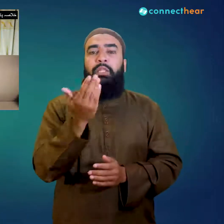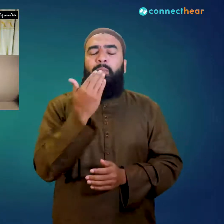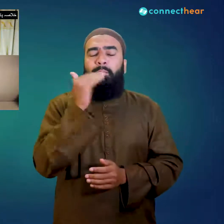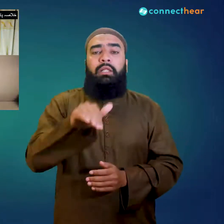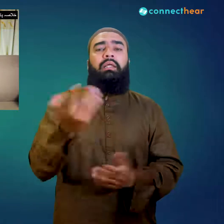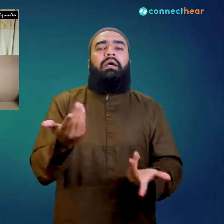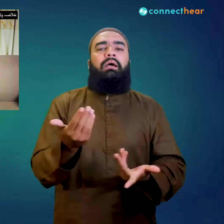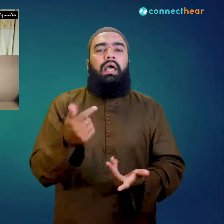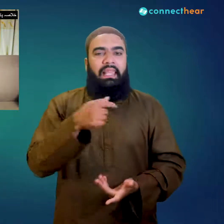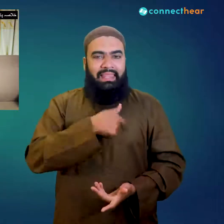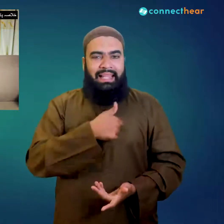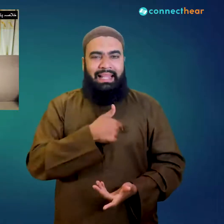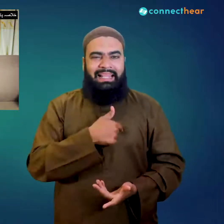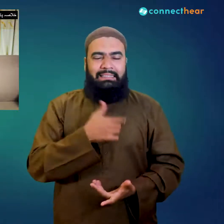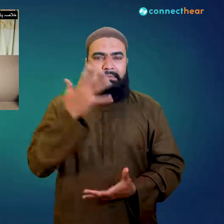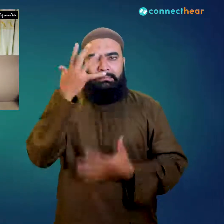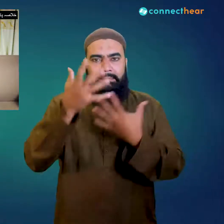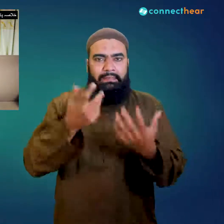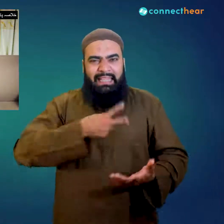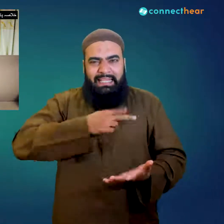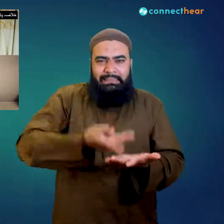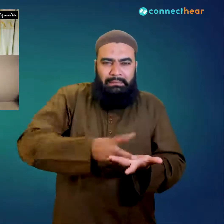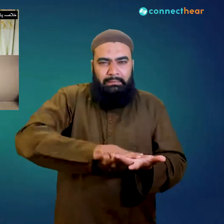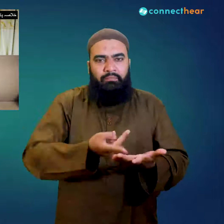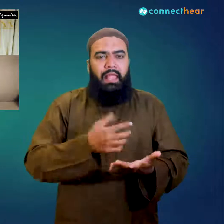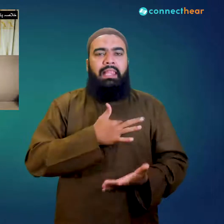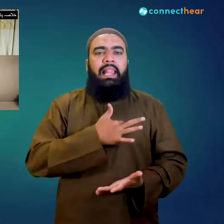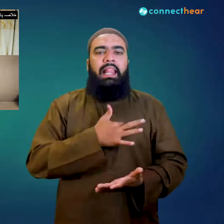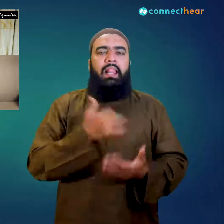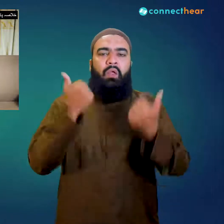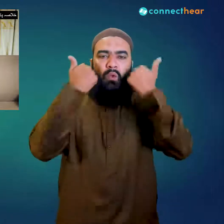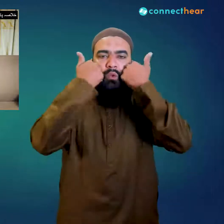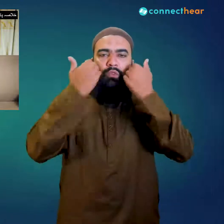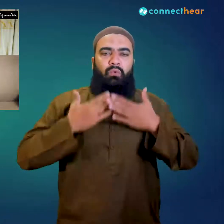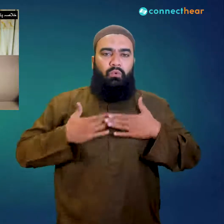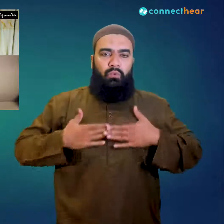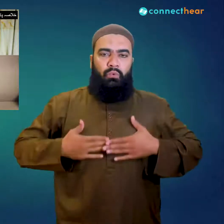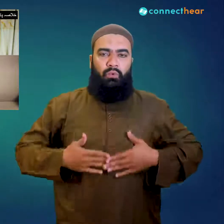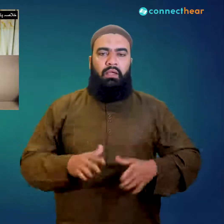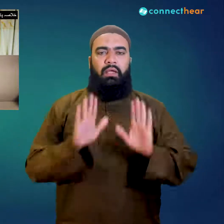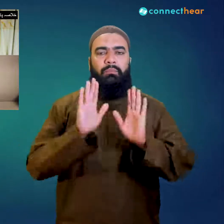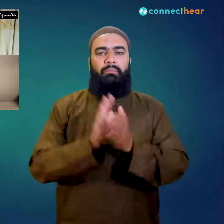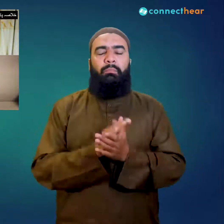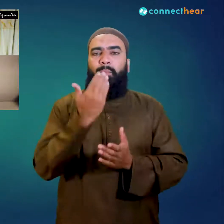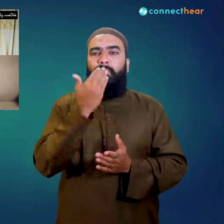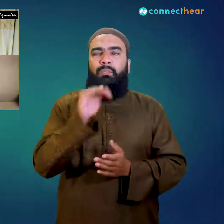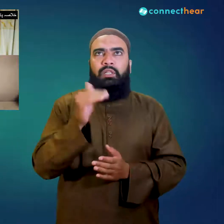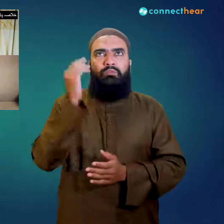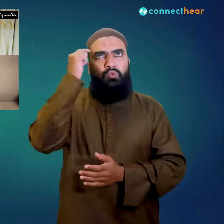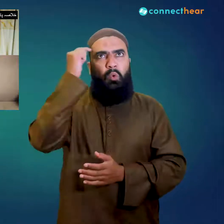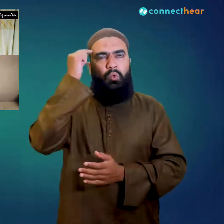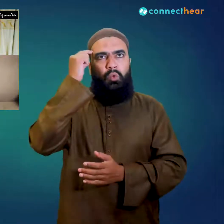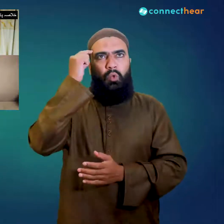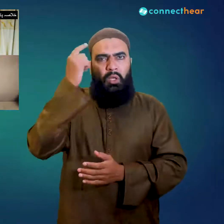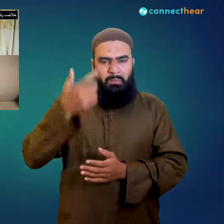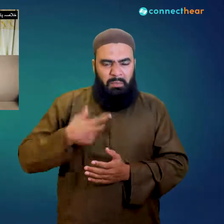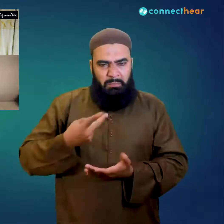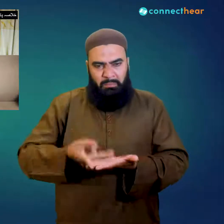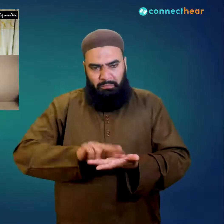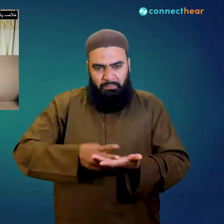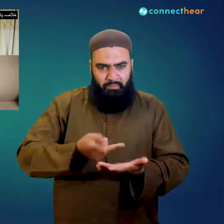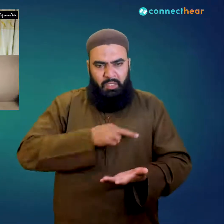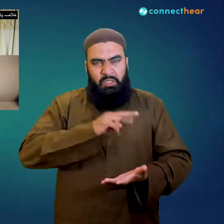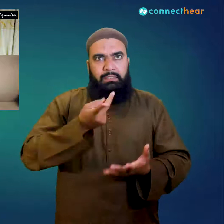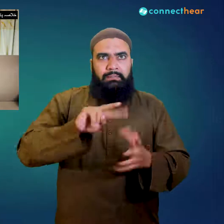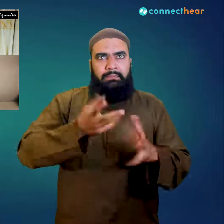طرف لوٹا دیتے ہیں اور اس کی نسبت اللہ کی طرف کر کے کہ یہ اللہ کی طرف سے آئی اور اللہ ہی کی طرف سے جو ہے وہ جانے والی ہوگی، اور